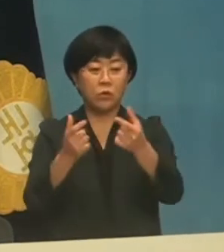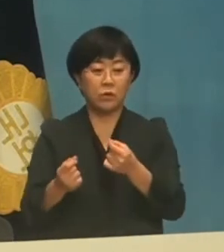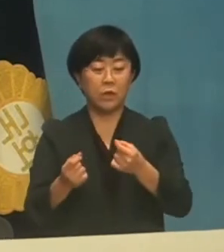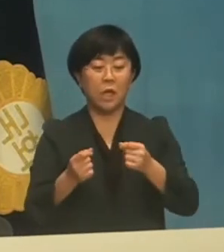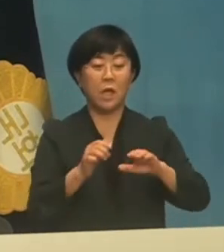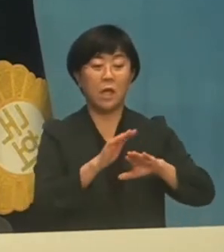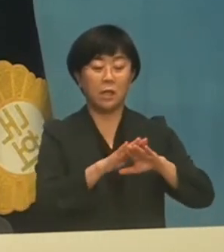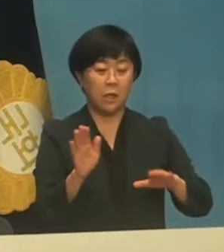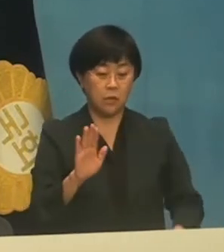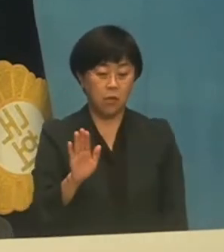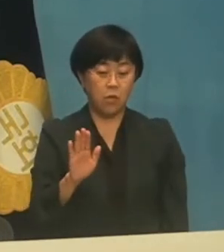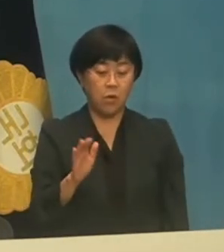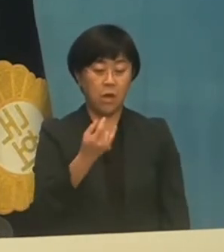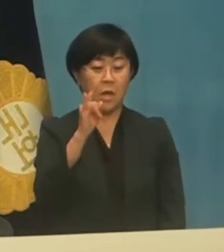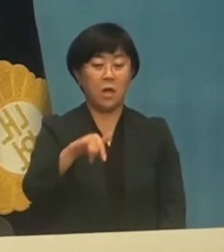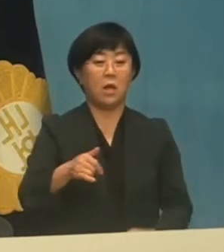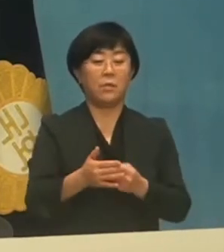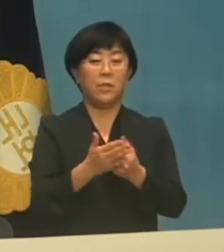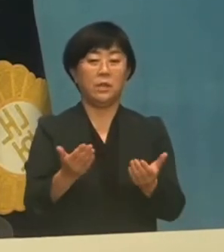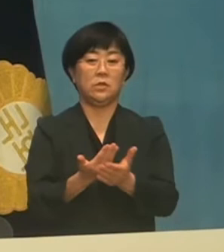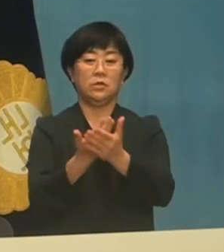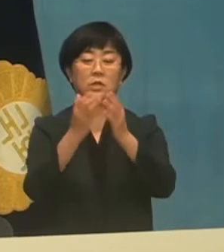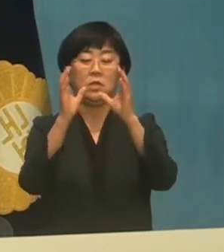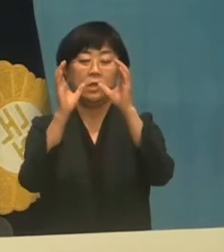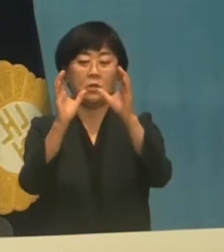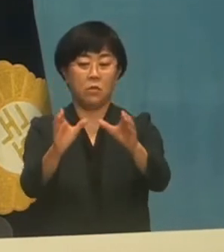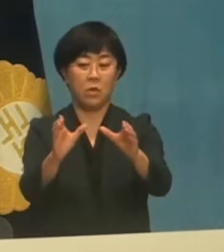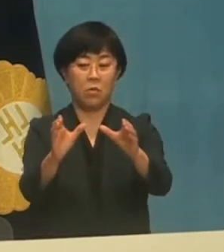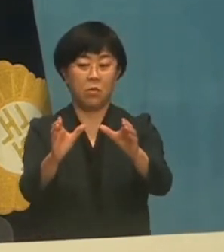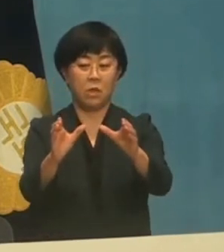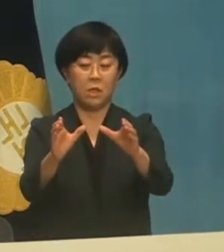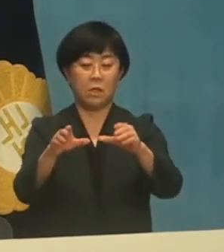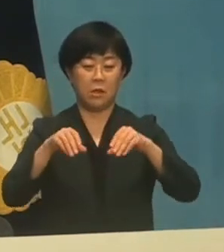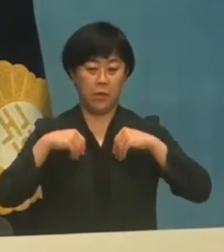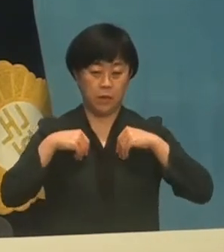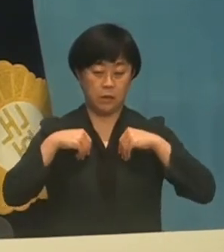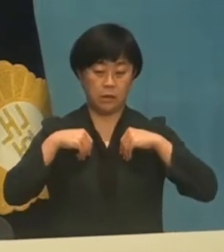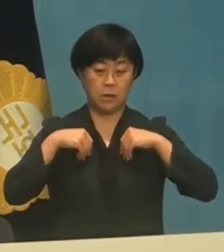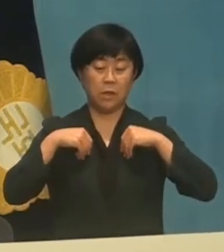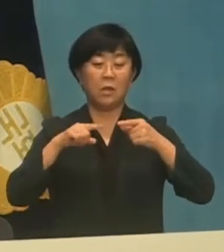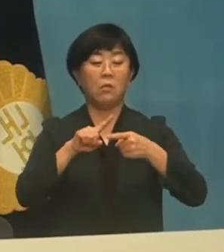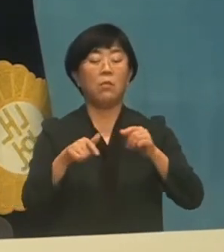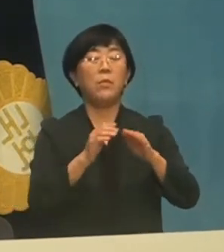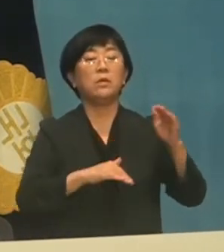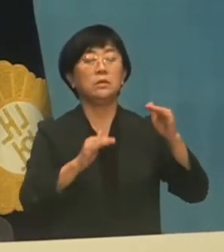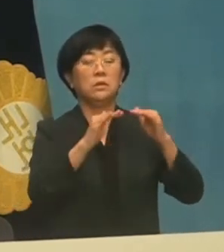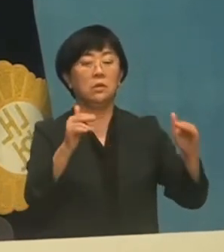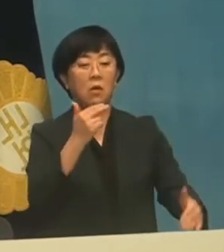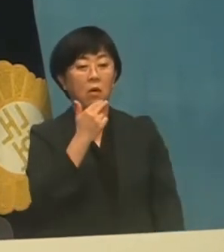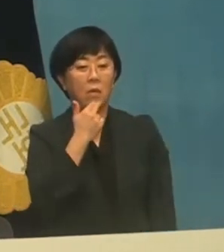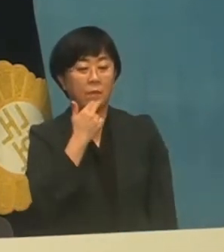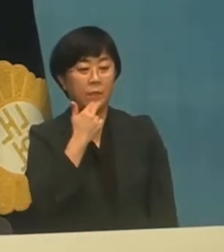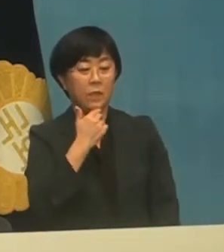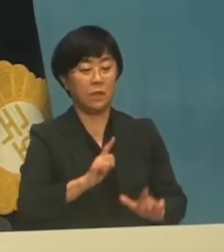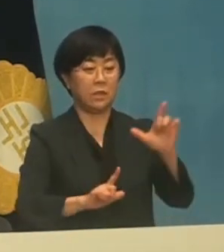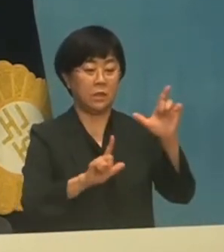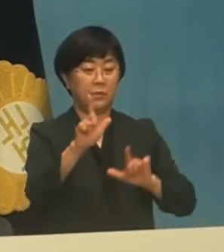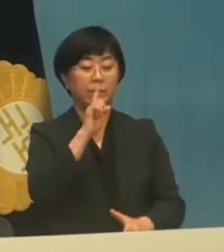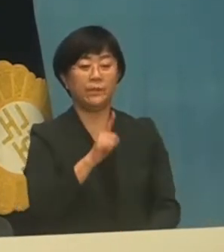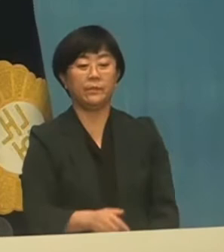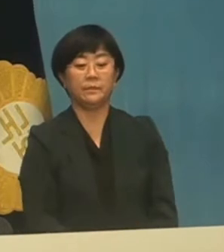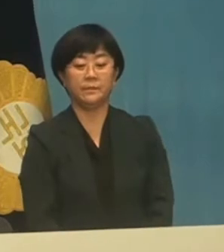것이 아니라 핵발전소 지역에 떠넘기고 손 털어버리는 무책임하고 불평등하고 부정의한 작태에 다름